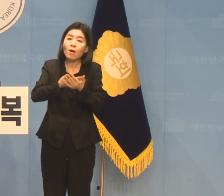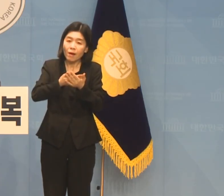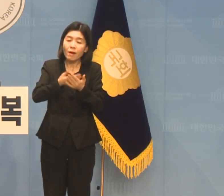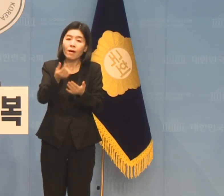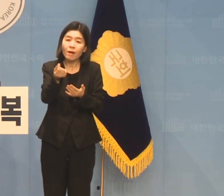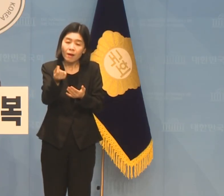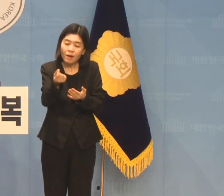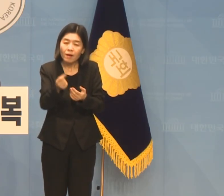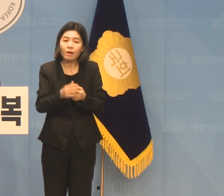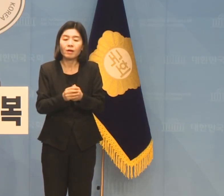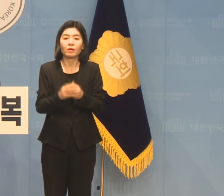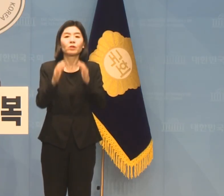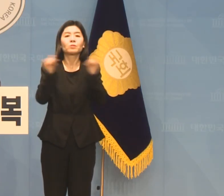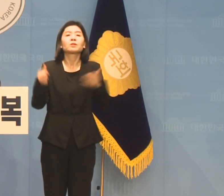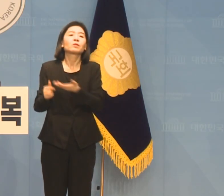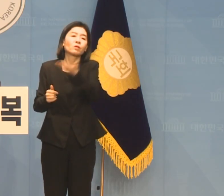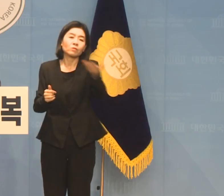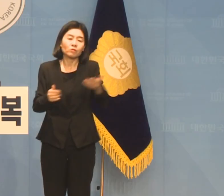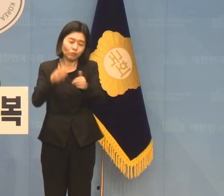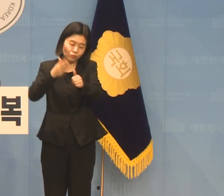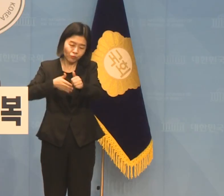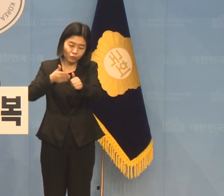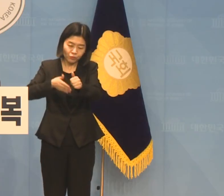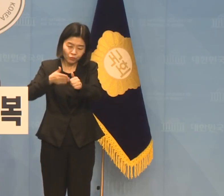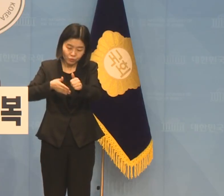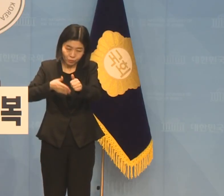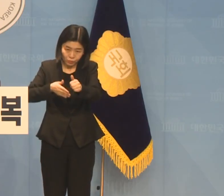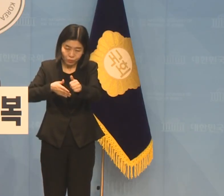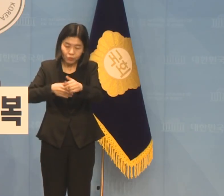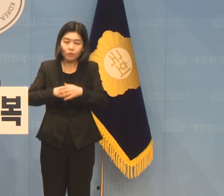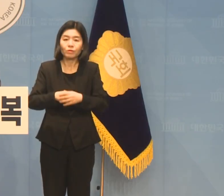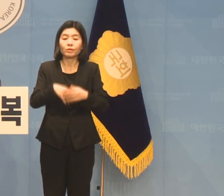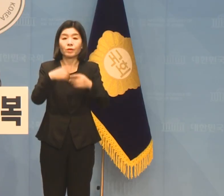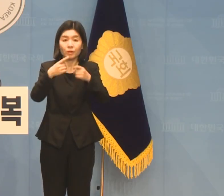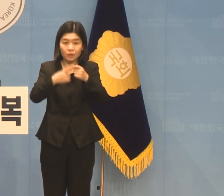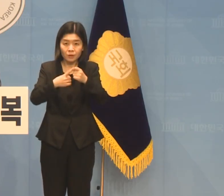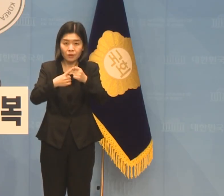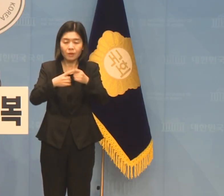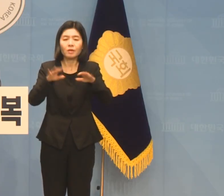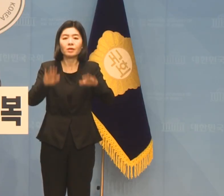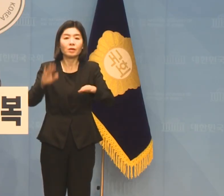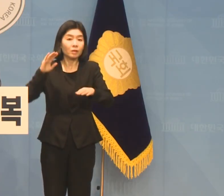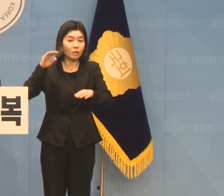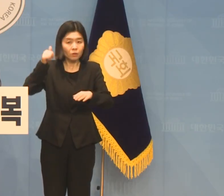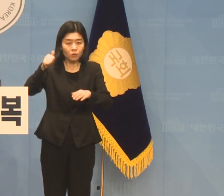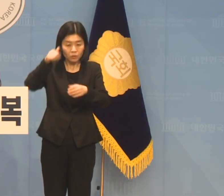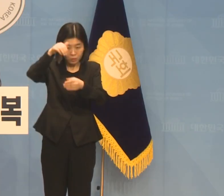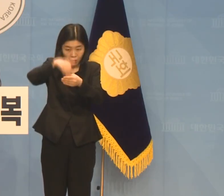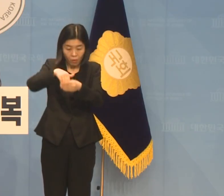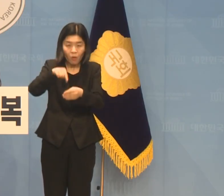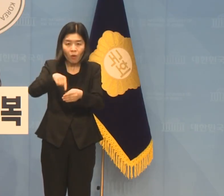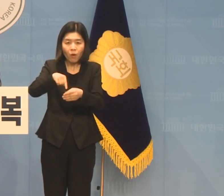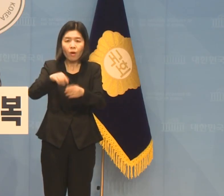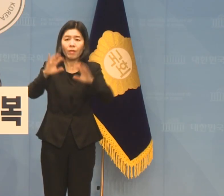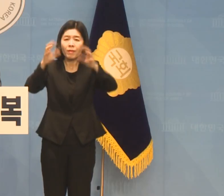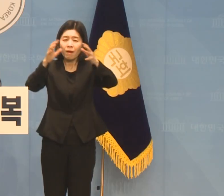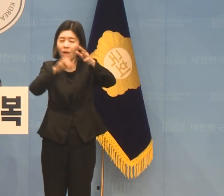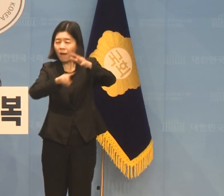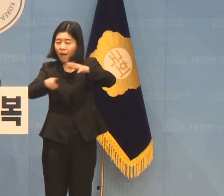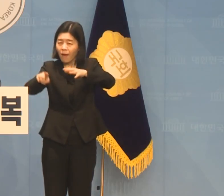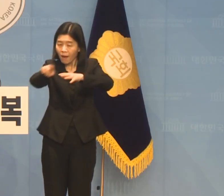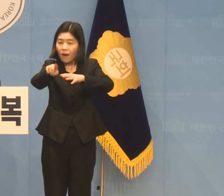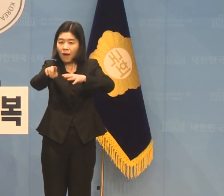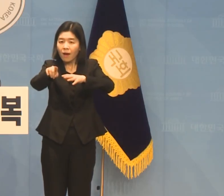국민 여러분들께 몇 가지 호소를 드리고자 합니다. 첫째, 이번 대선은 인류 국가로 가기 위한